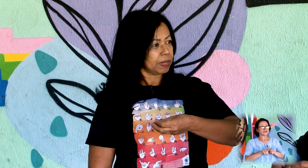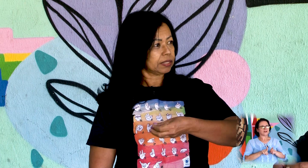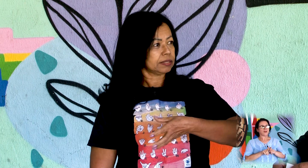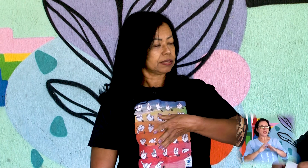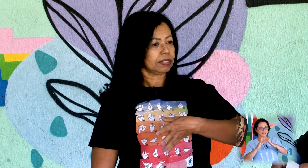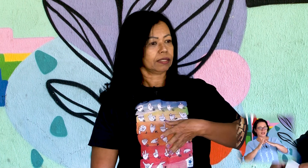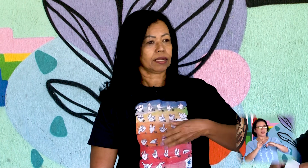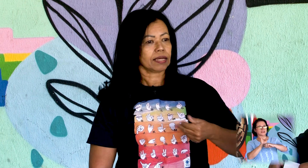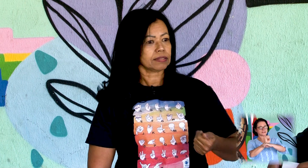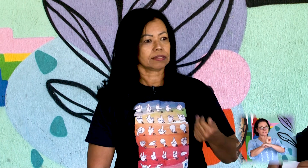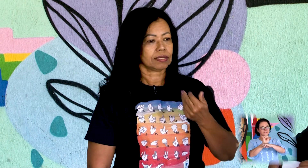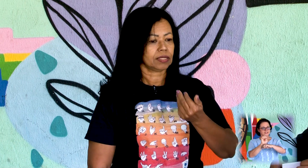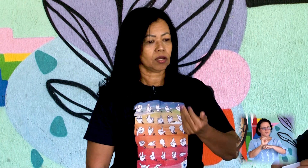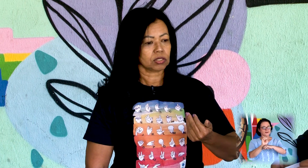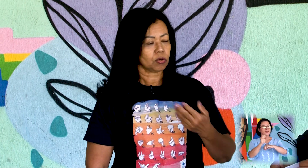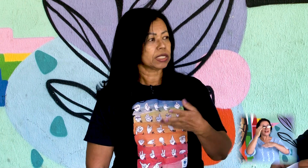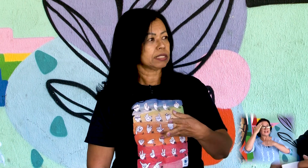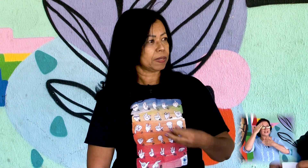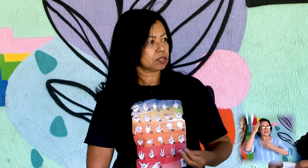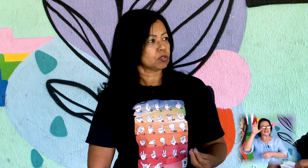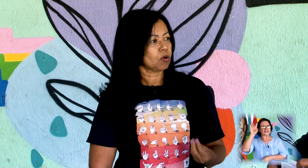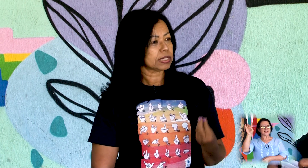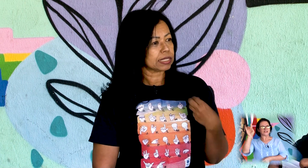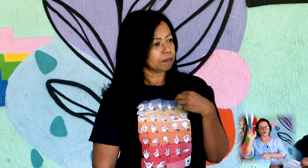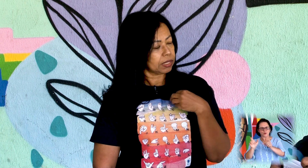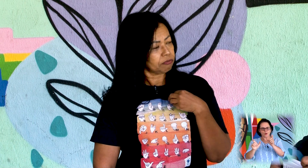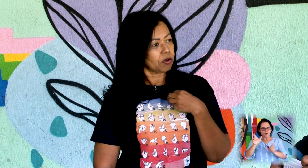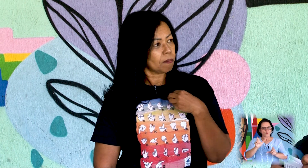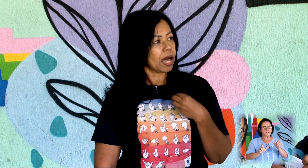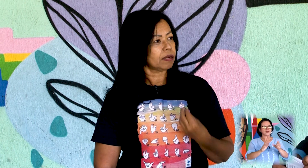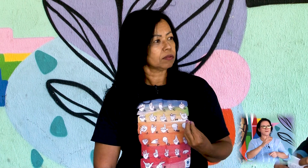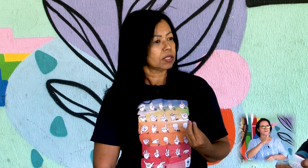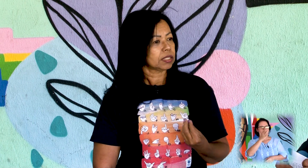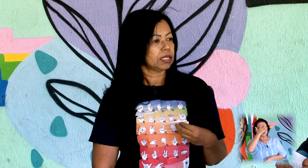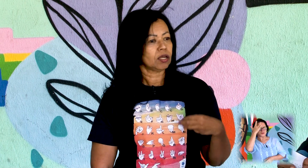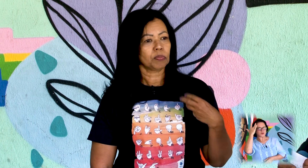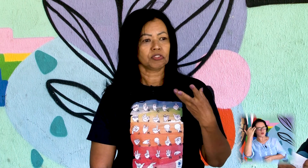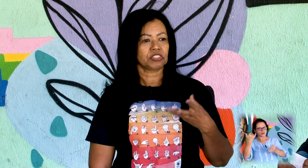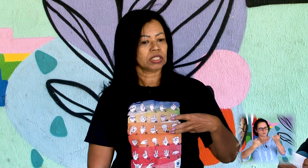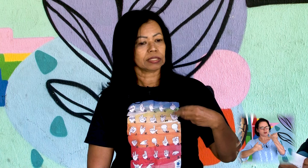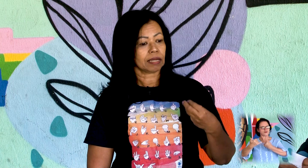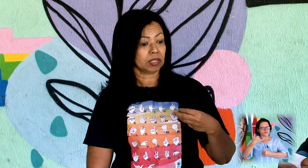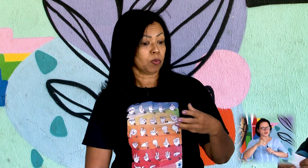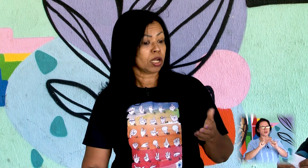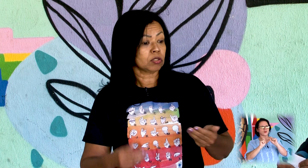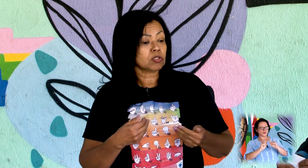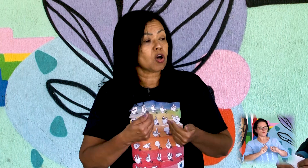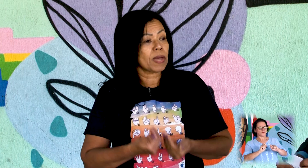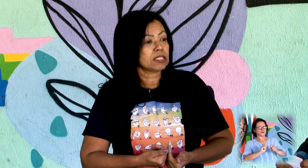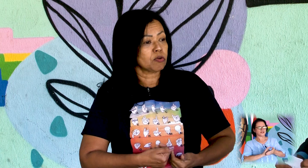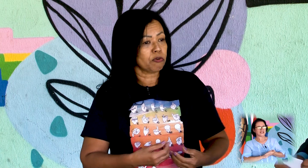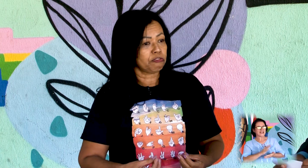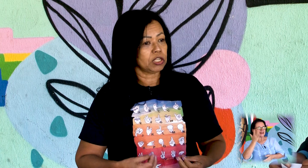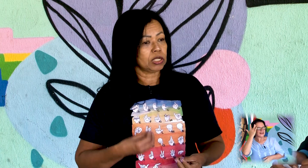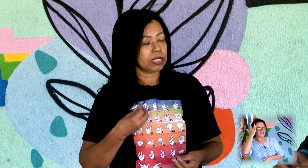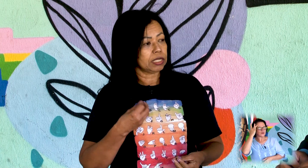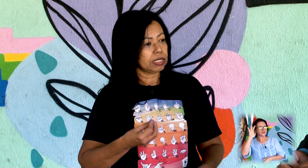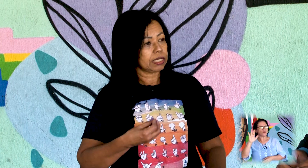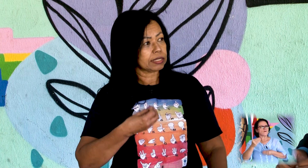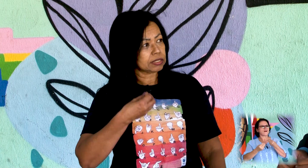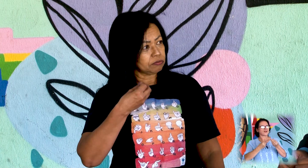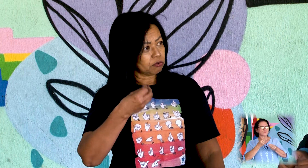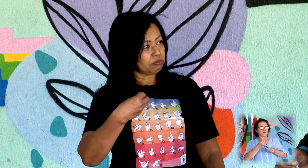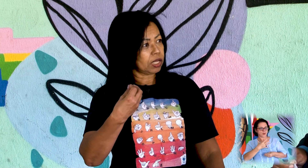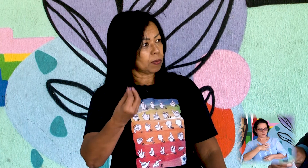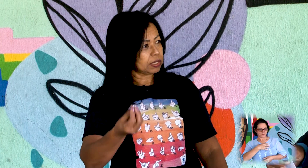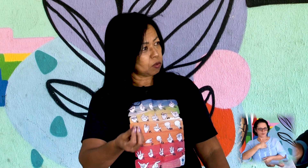Casa da Esperança, né? Graças a Deus, eu conheci pessoas que me informaram que eu podia, embora eu não soubesse se o meu filho ele